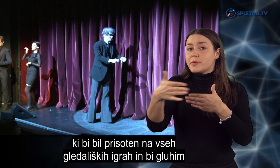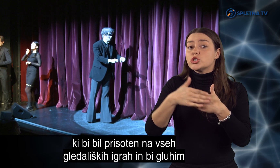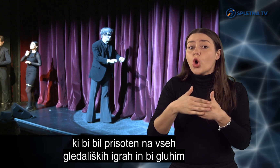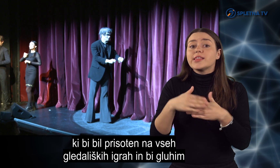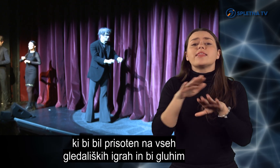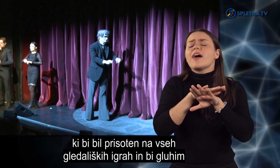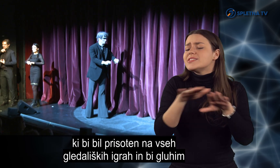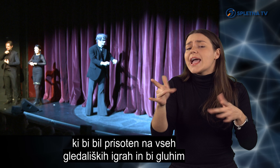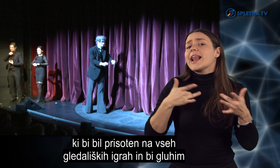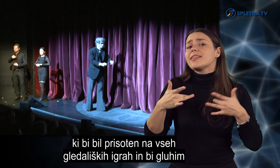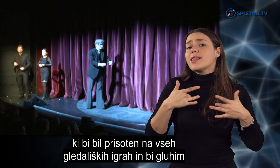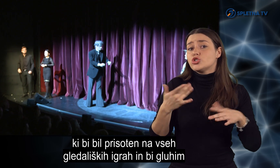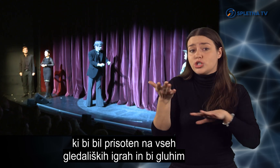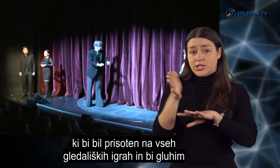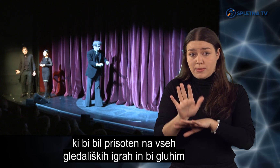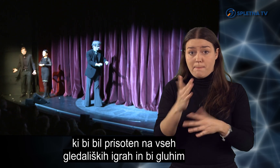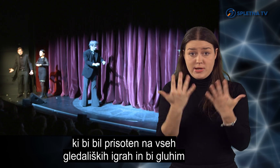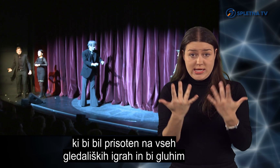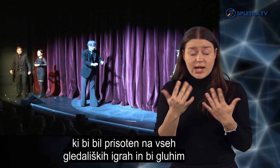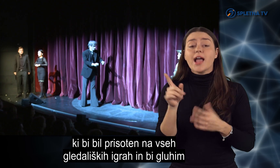in bi gluhim tolmačil dogajanje na odru.